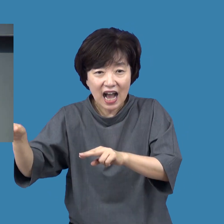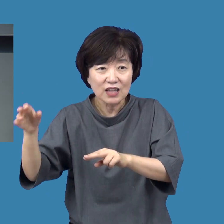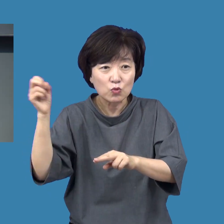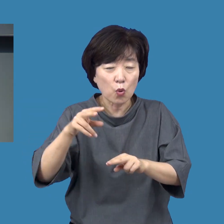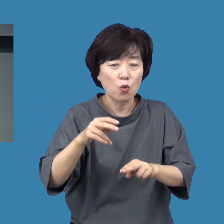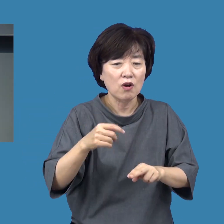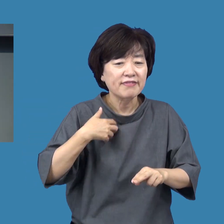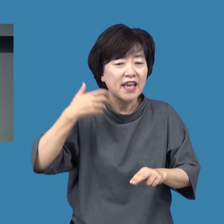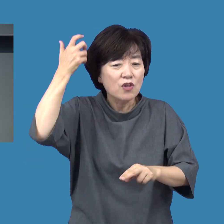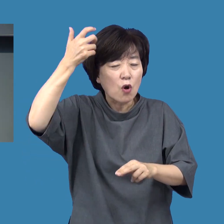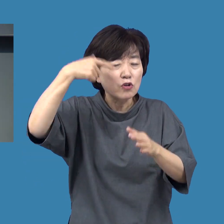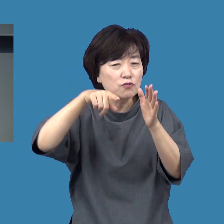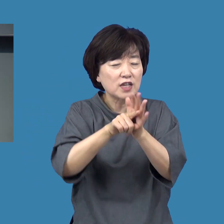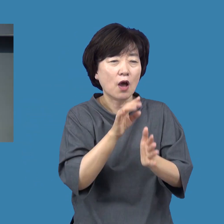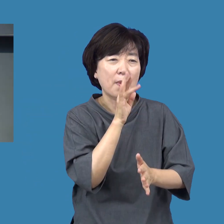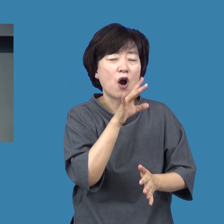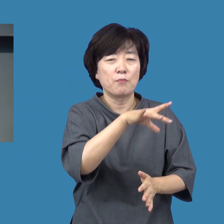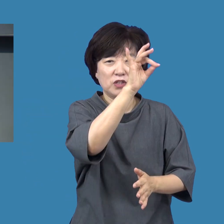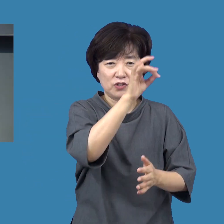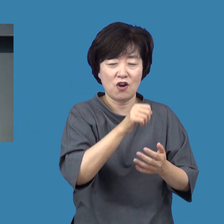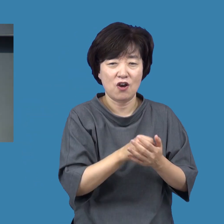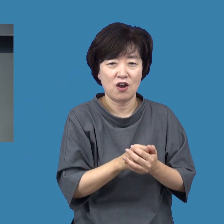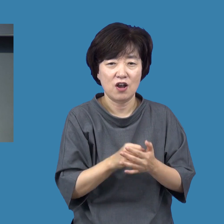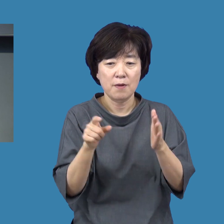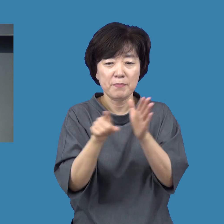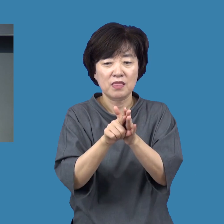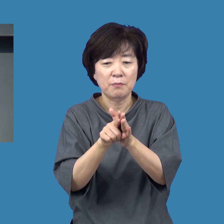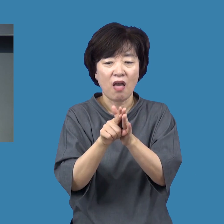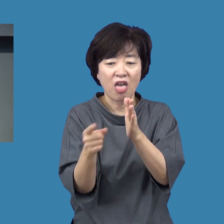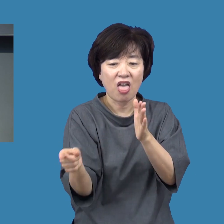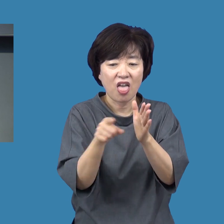방언으로 기도하십시오. 혹시 믿음이 흔들리십니까? 그럼